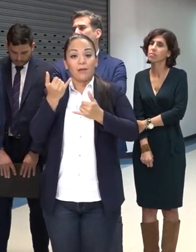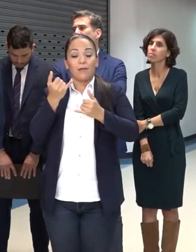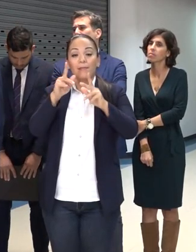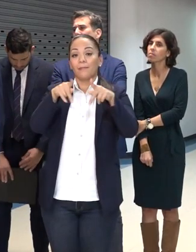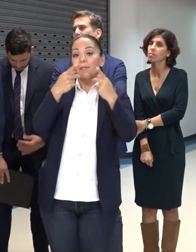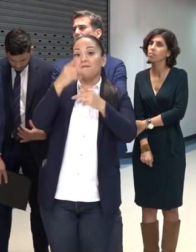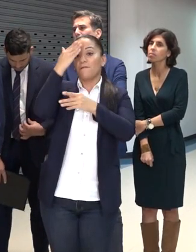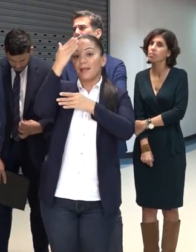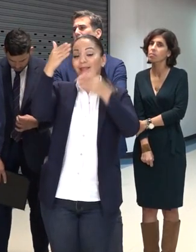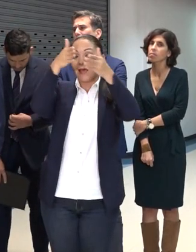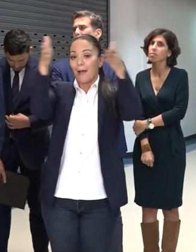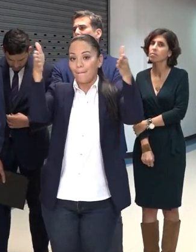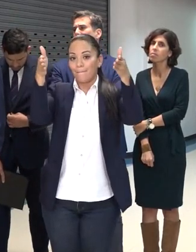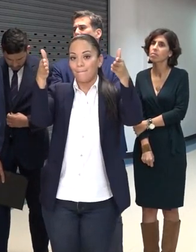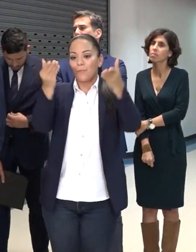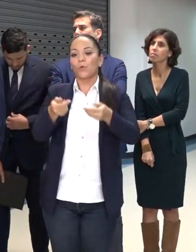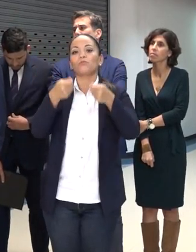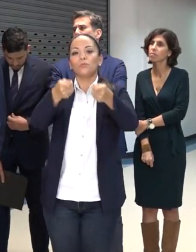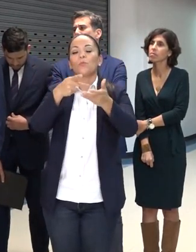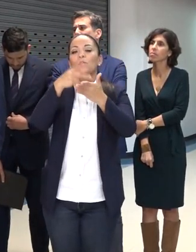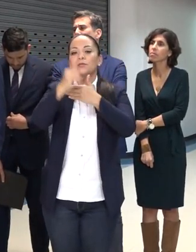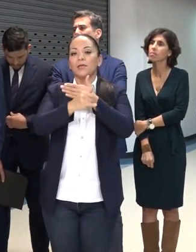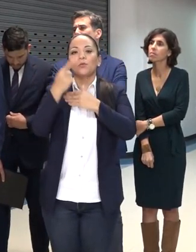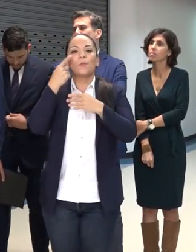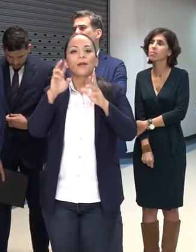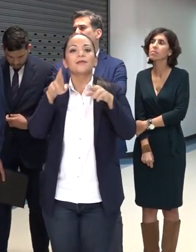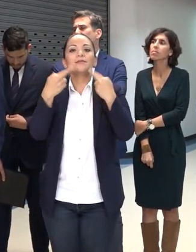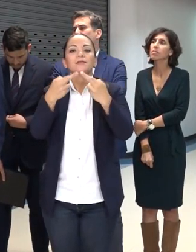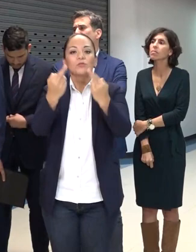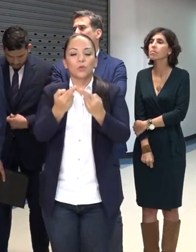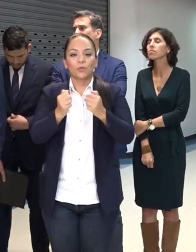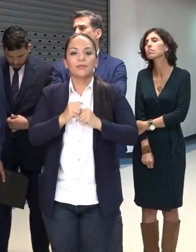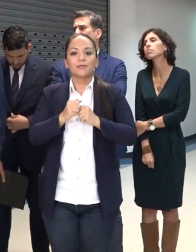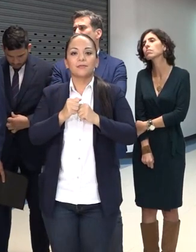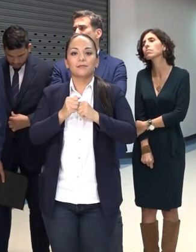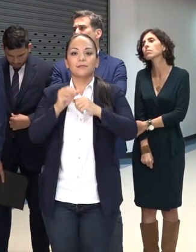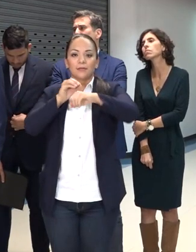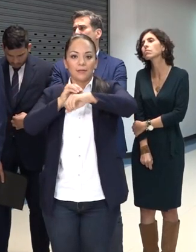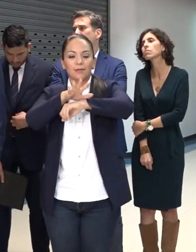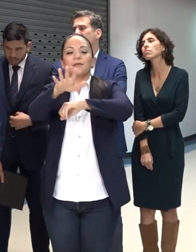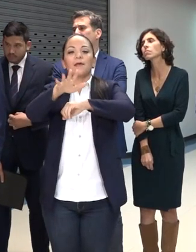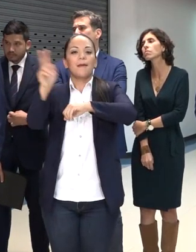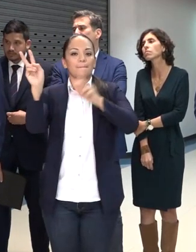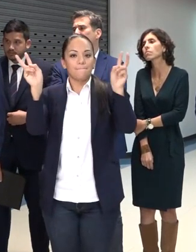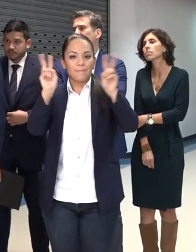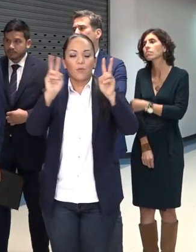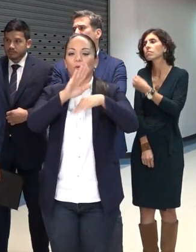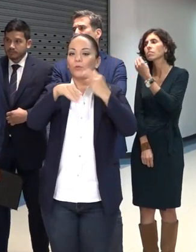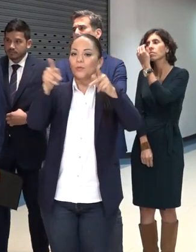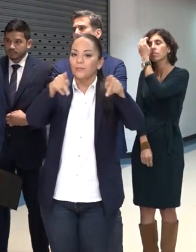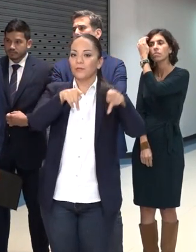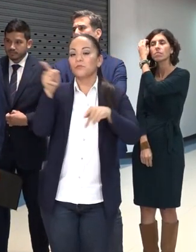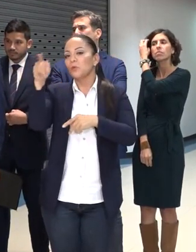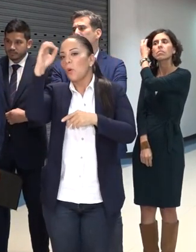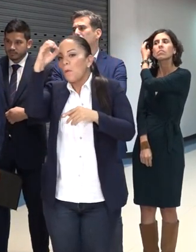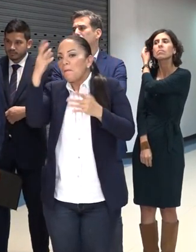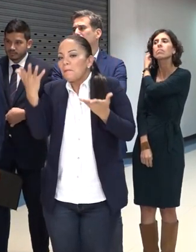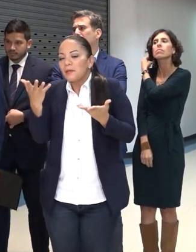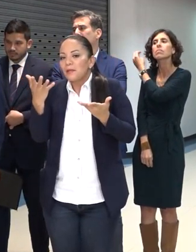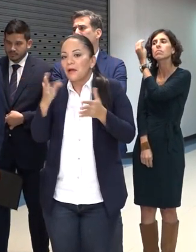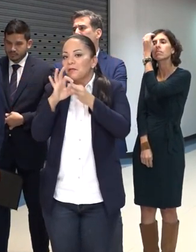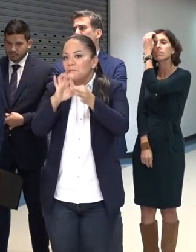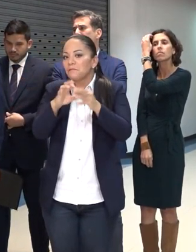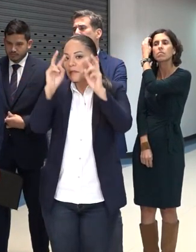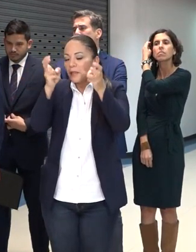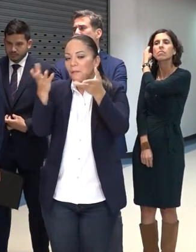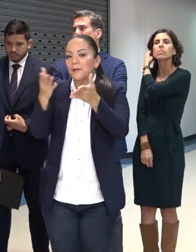un proyecto precisamente en esa línea para que estas sesiones sean transmitidas, sean abiertas para el público. ¿Qué opinión le merece a usted